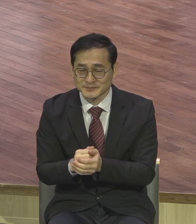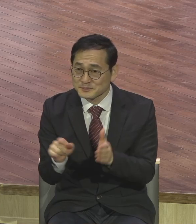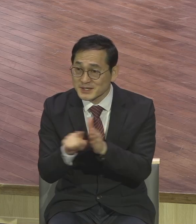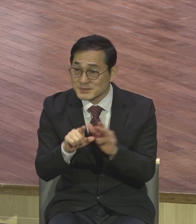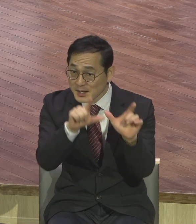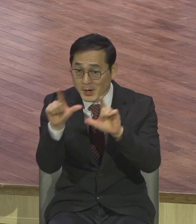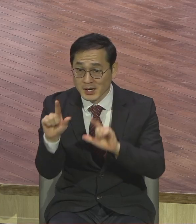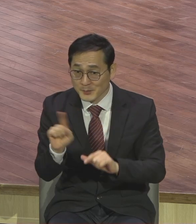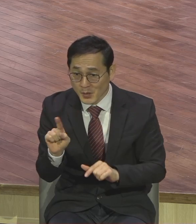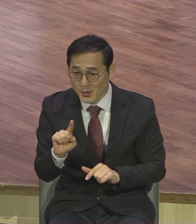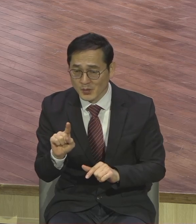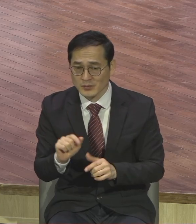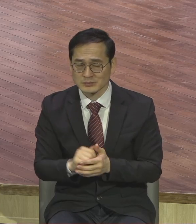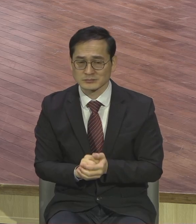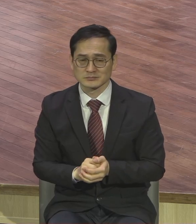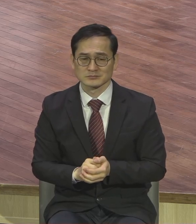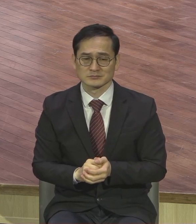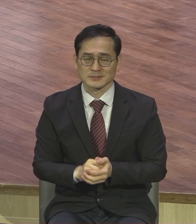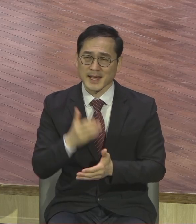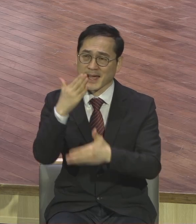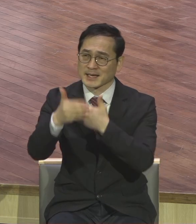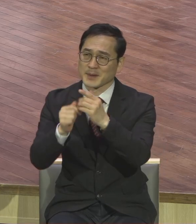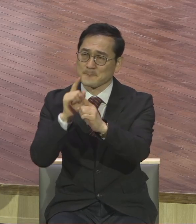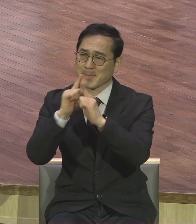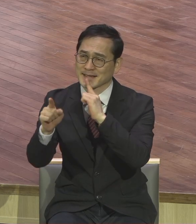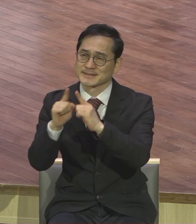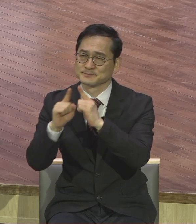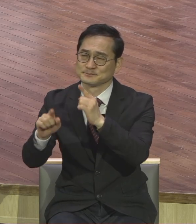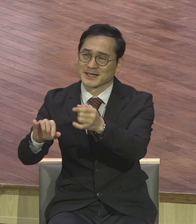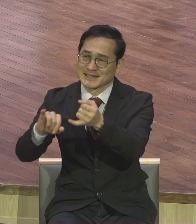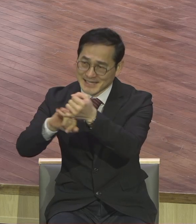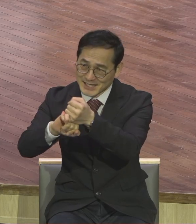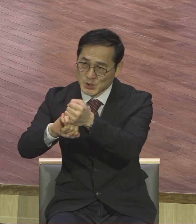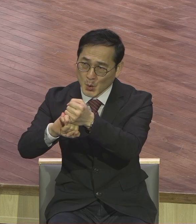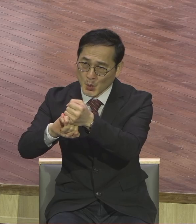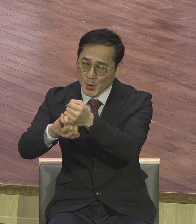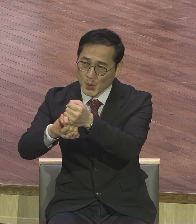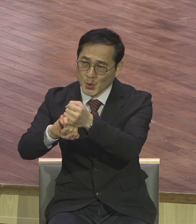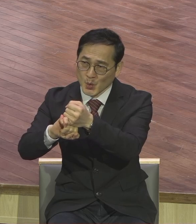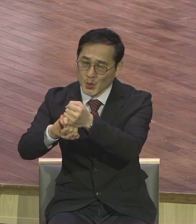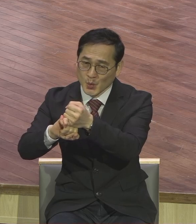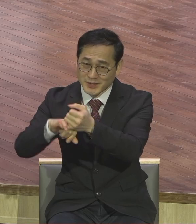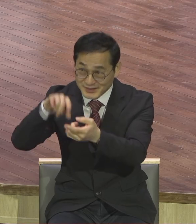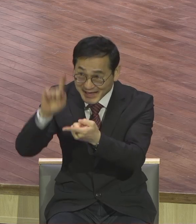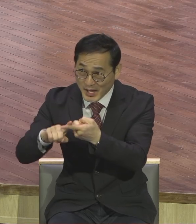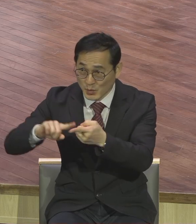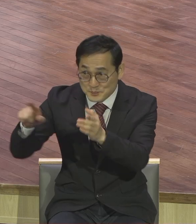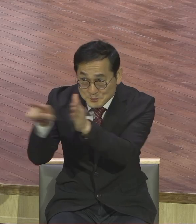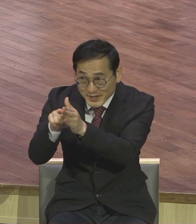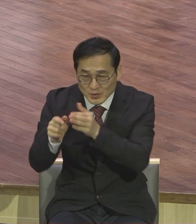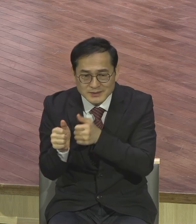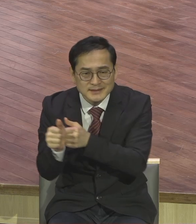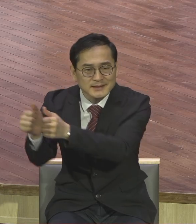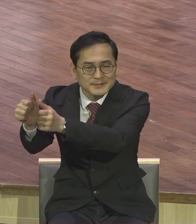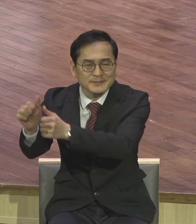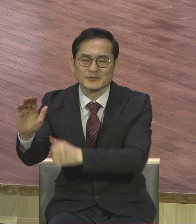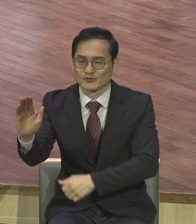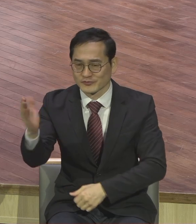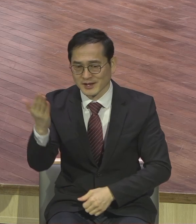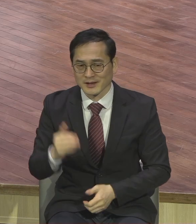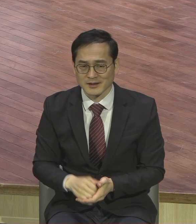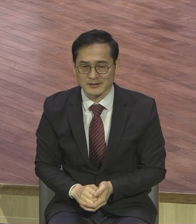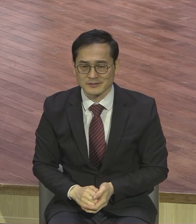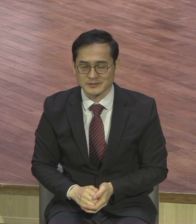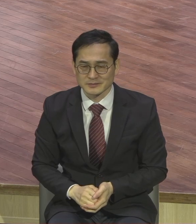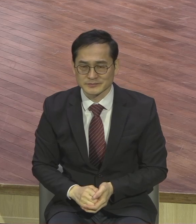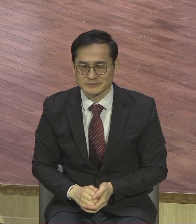하나님의 말씀, 약속, 언약 이거 제대로 따라가기만 하면 끝나는 거예요. 복잡하게 생각할 거